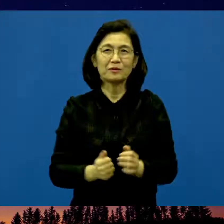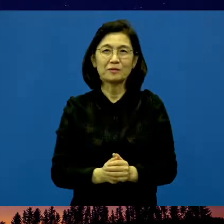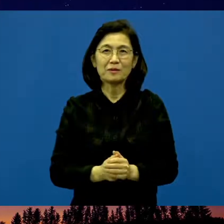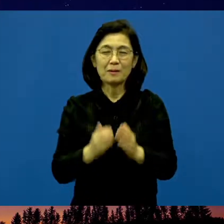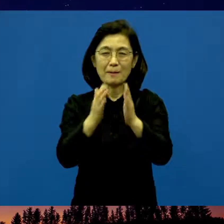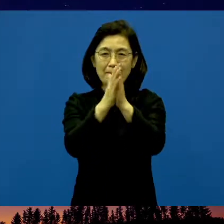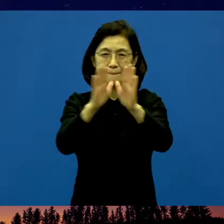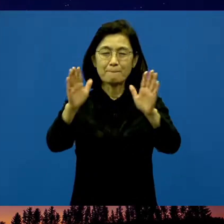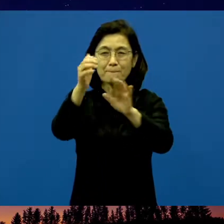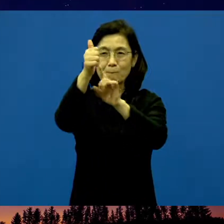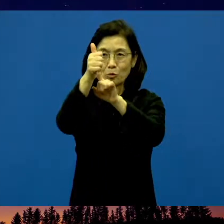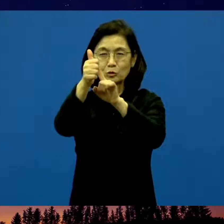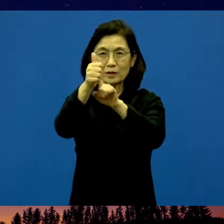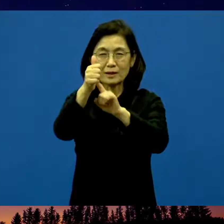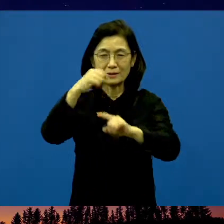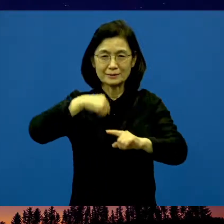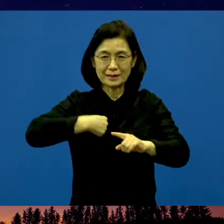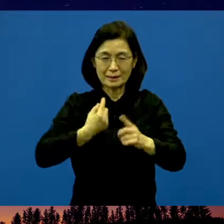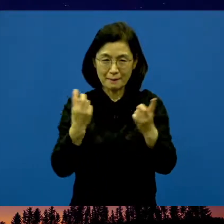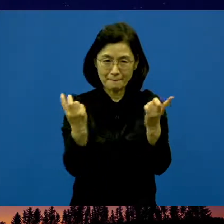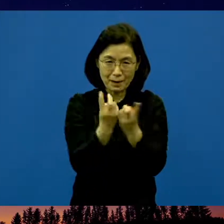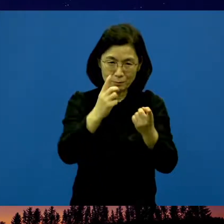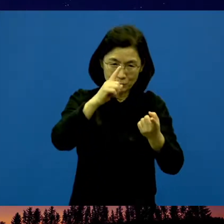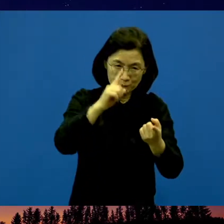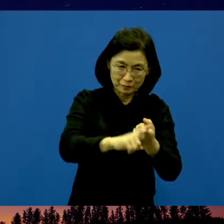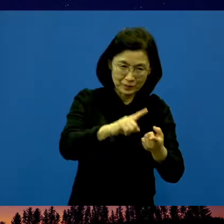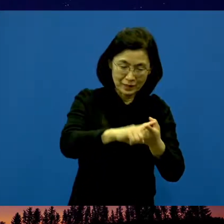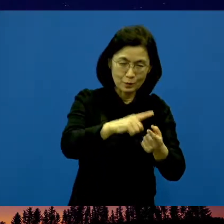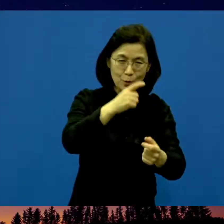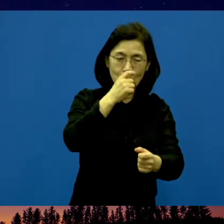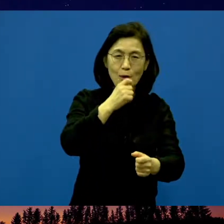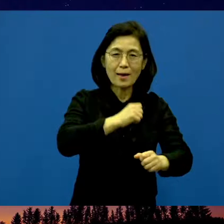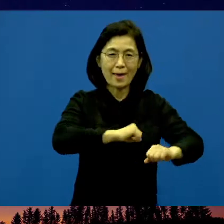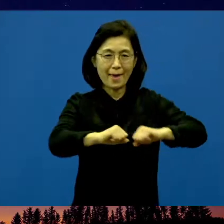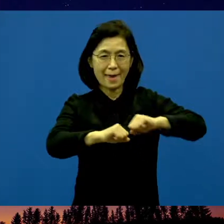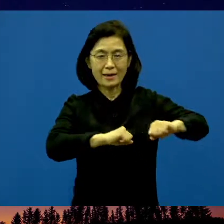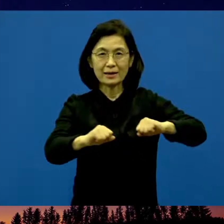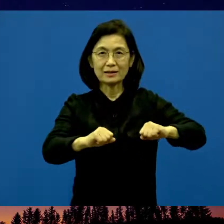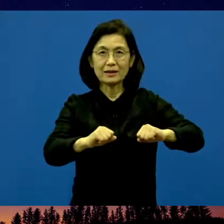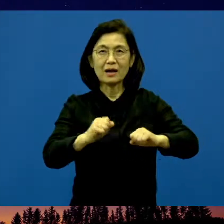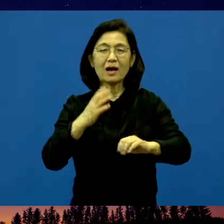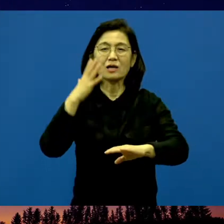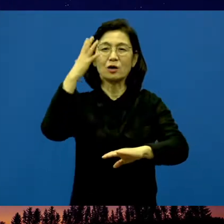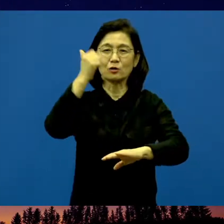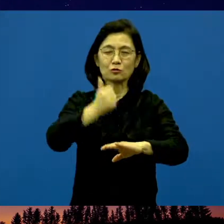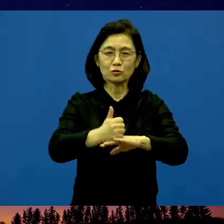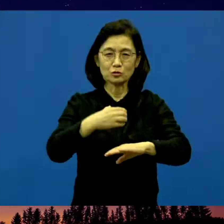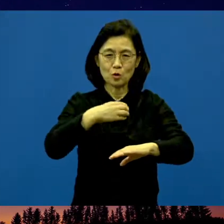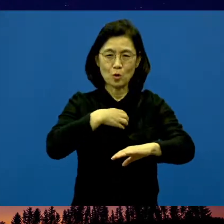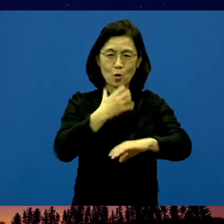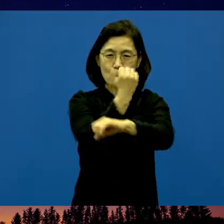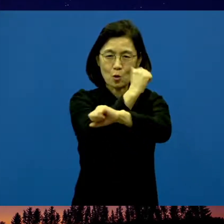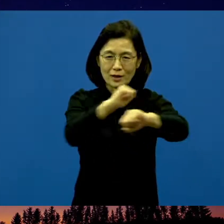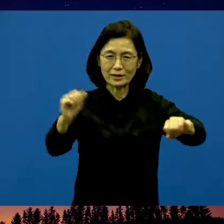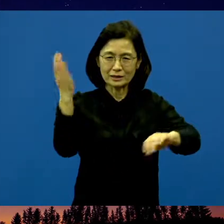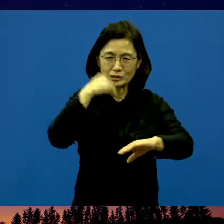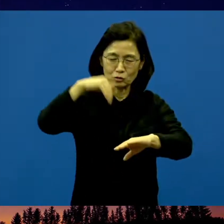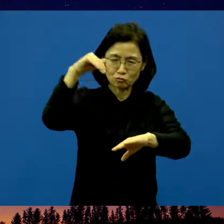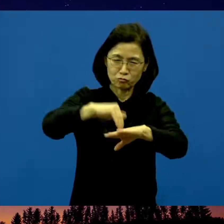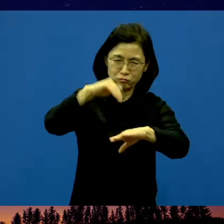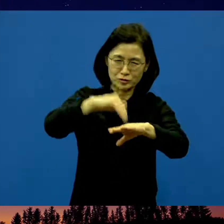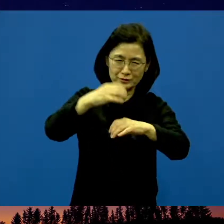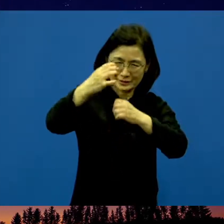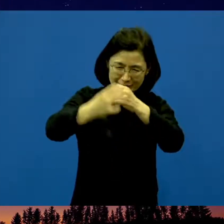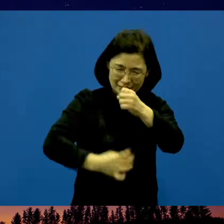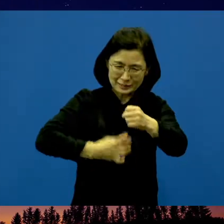자기의 방식대로 하다가 결국은 하나님의 그 광야학교에서 훈련을 받고 결국은 하나님 앞에